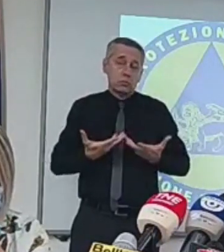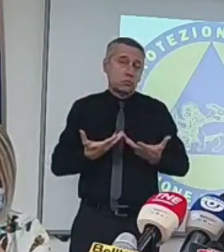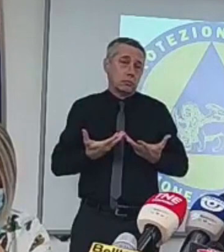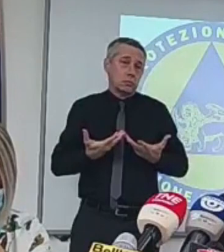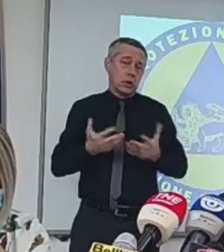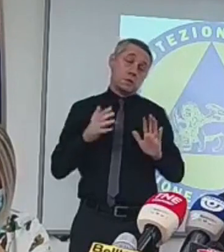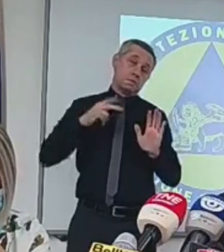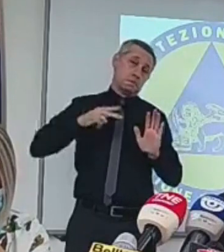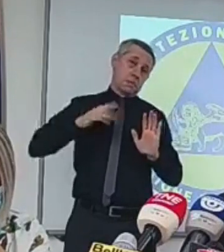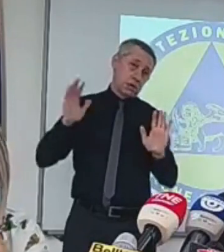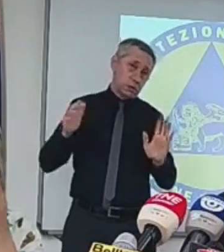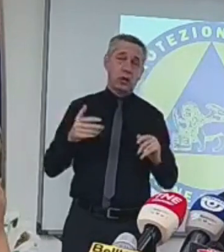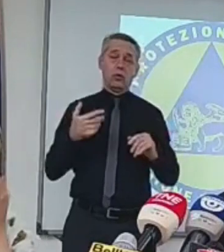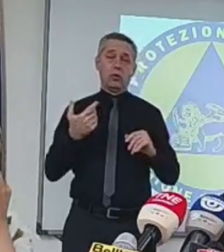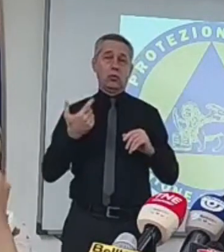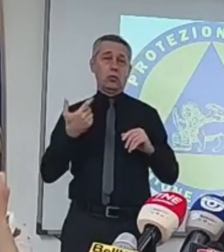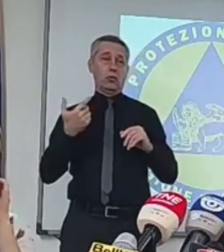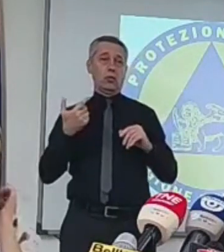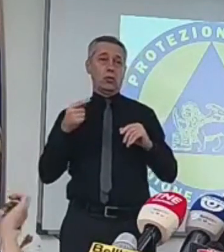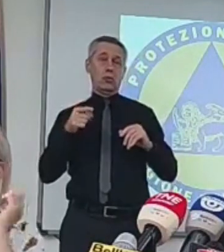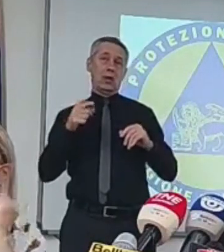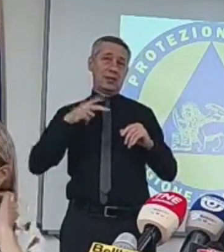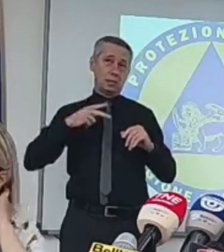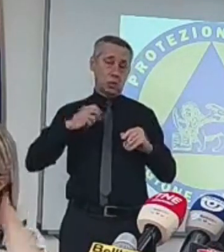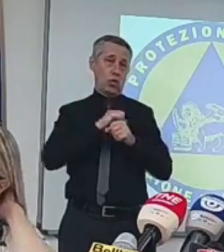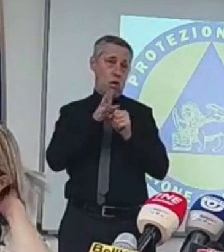da questa partita del gov innovano società spaccata a metà